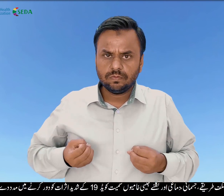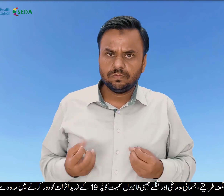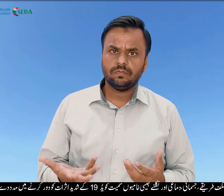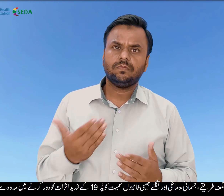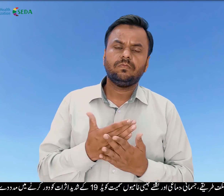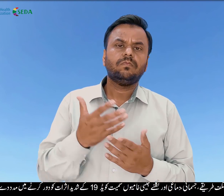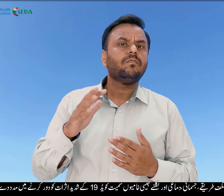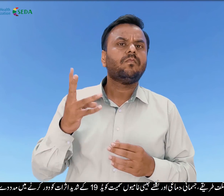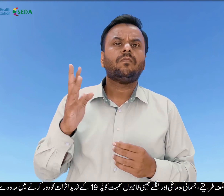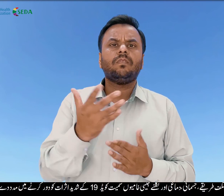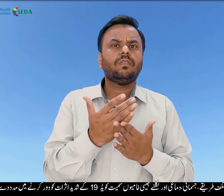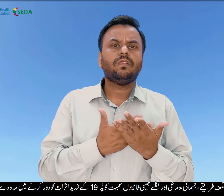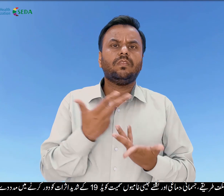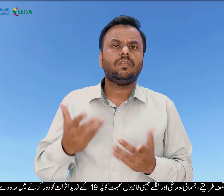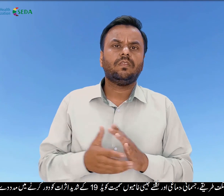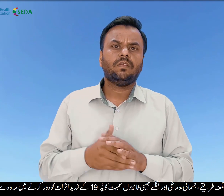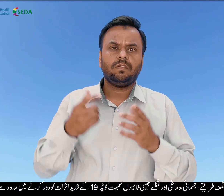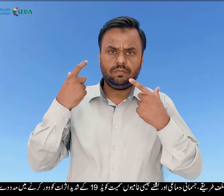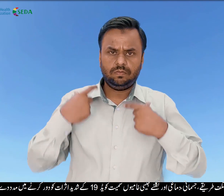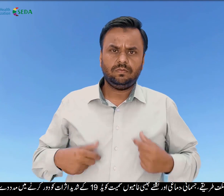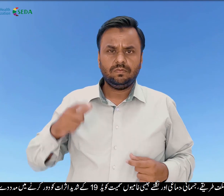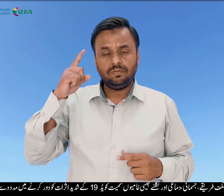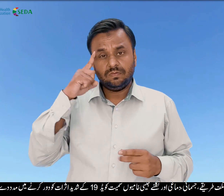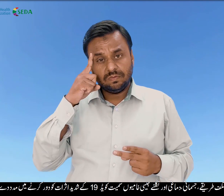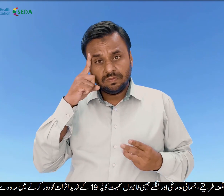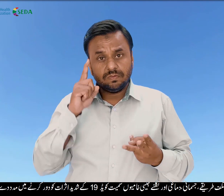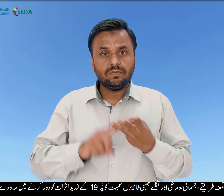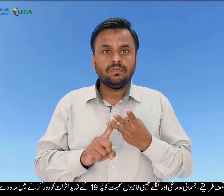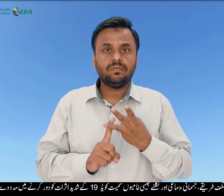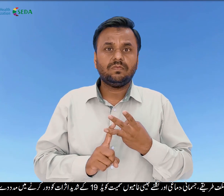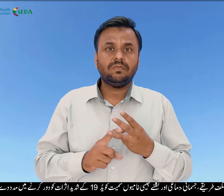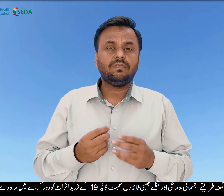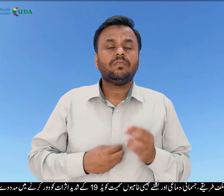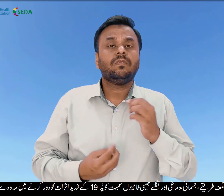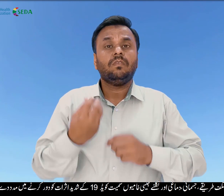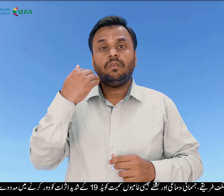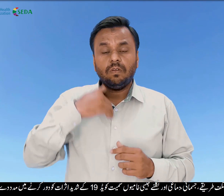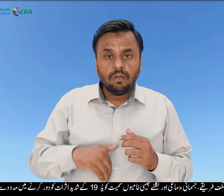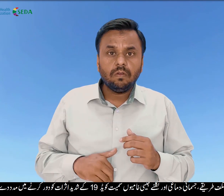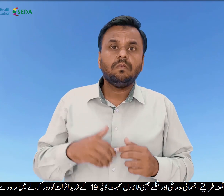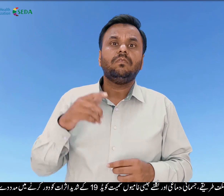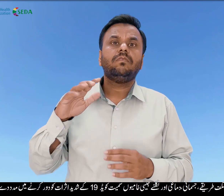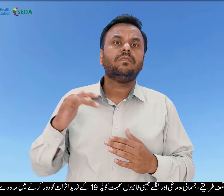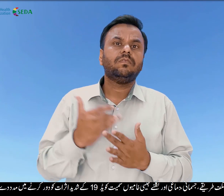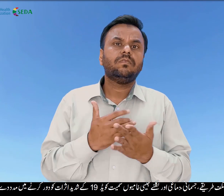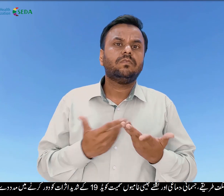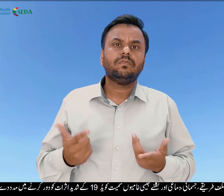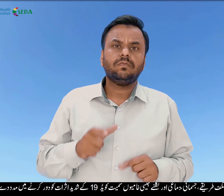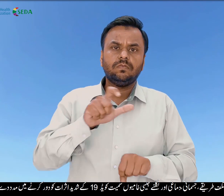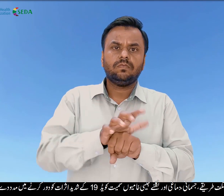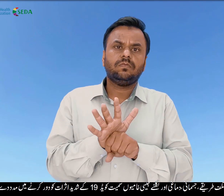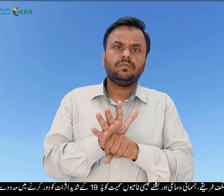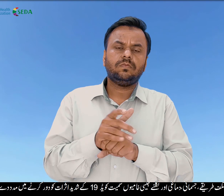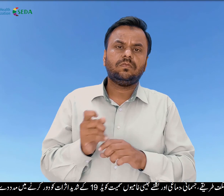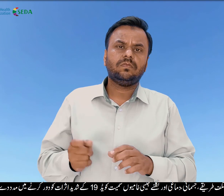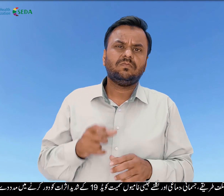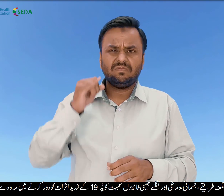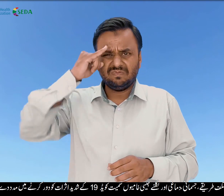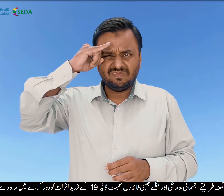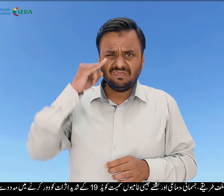بحالی کے مختلف طریقے جسمانی، دماغی اور نگلنے جیسی خامیوں سمیت کووڈ-19 کے